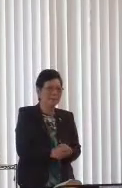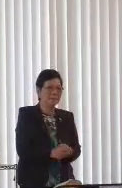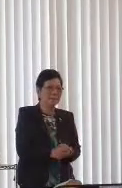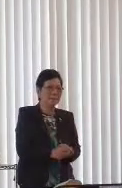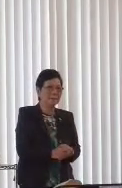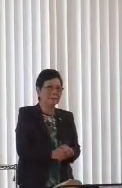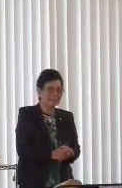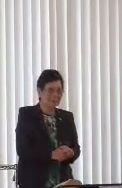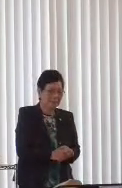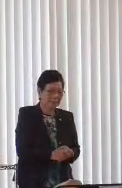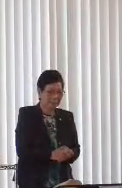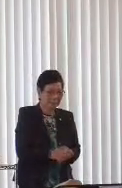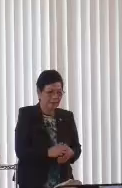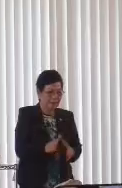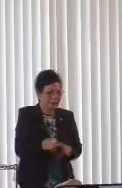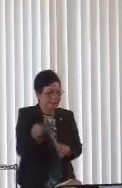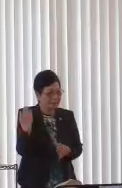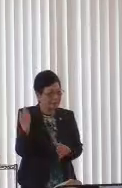でも、まあ、